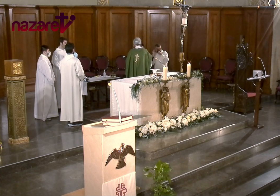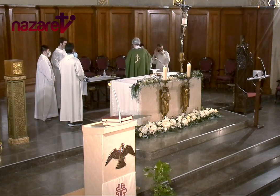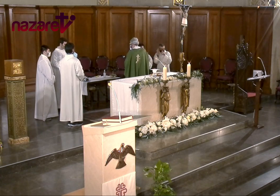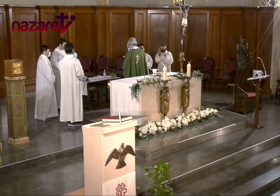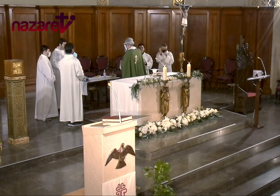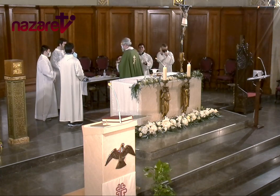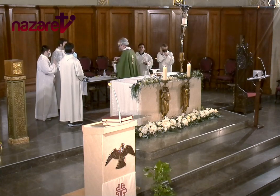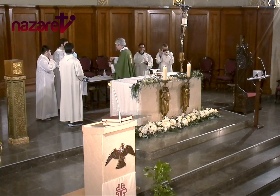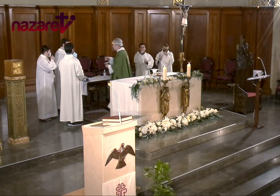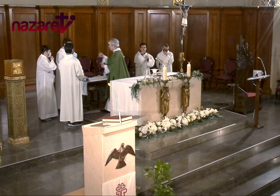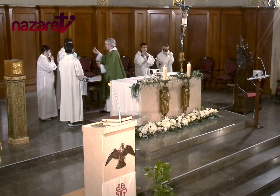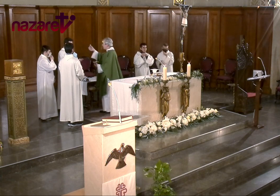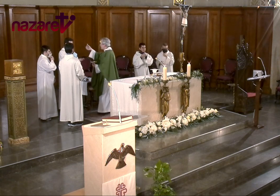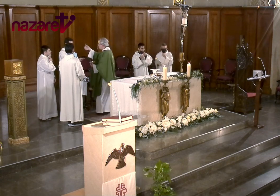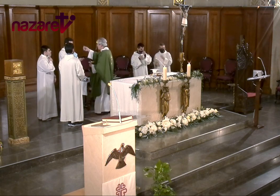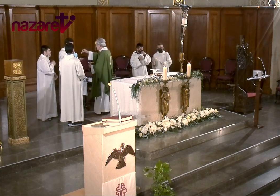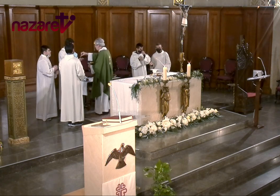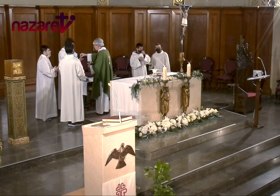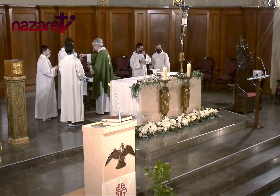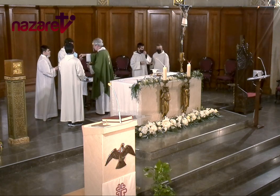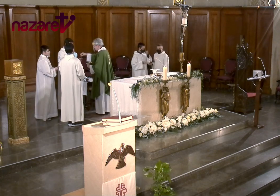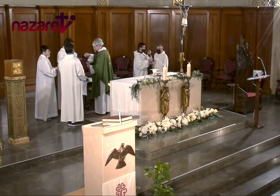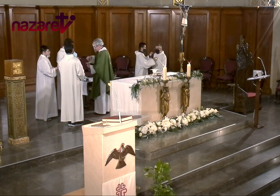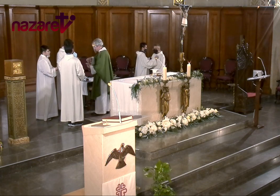a ti mi corazón se rinde